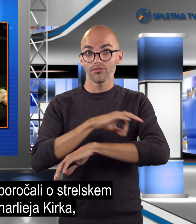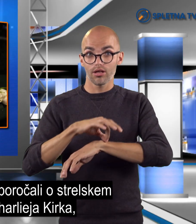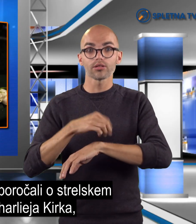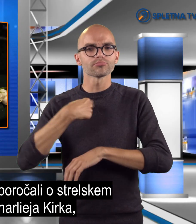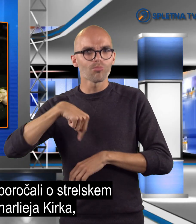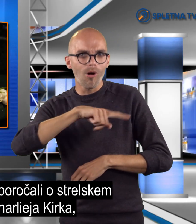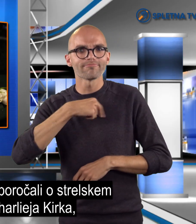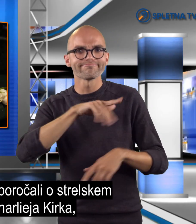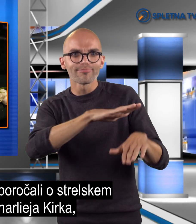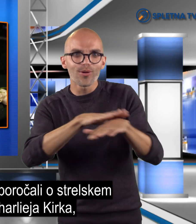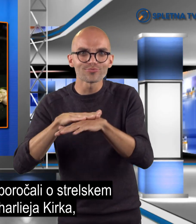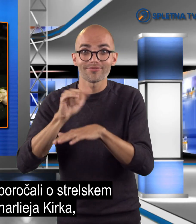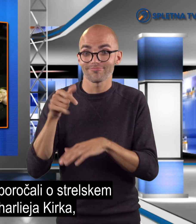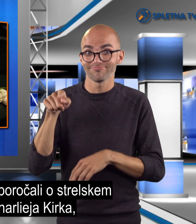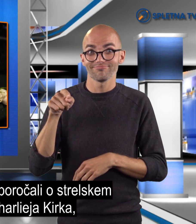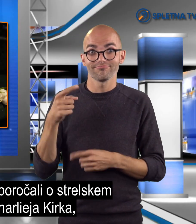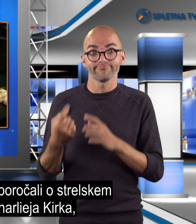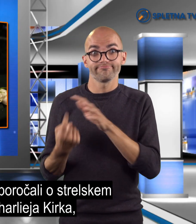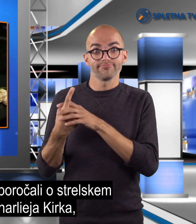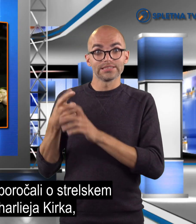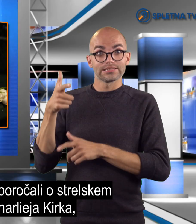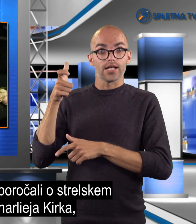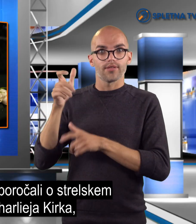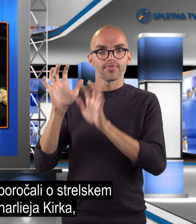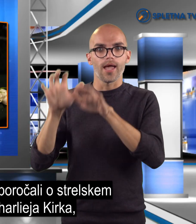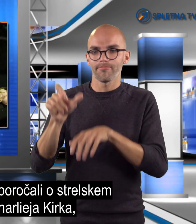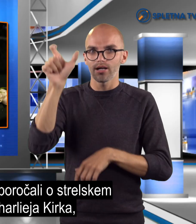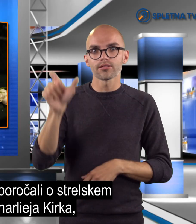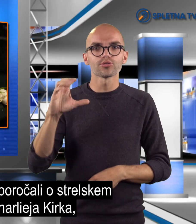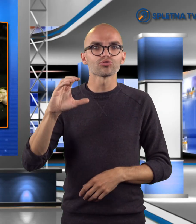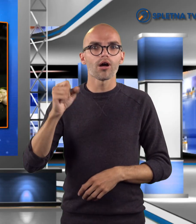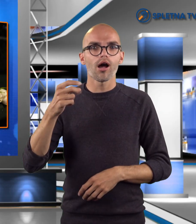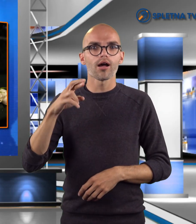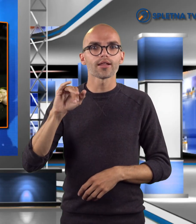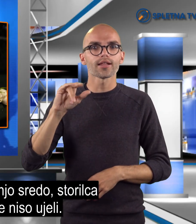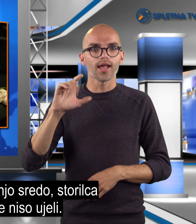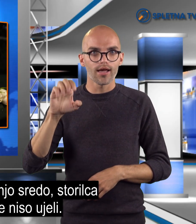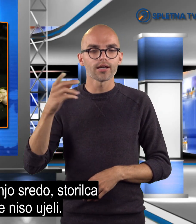Prejšnji teden smo poročali o strelskem napadu na Charlieja Kirka, ki je bil ubit prejšnjo sredo.